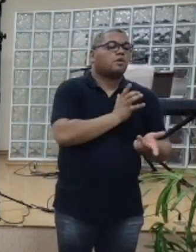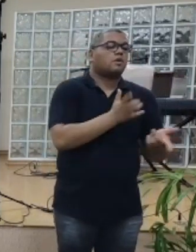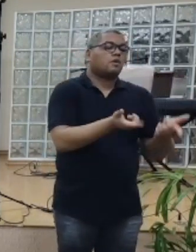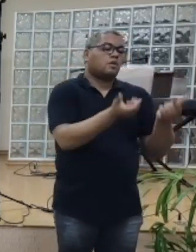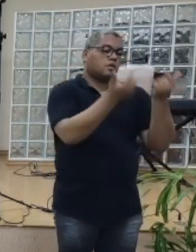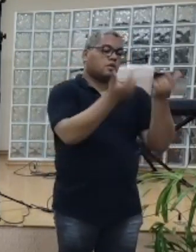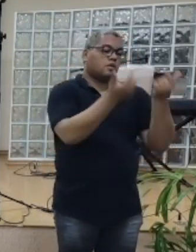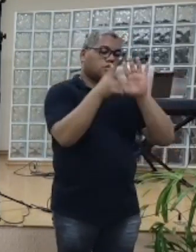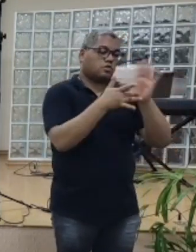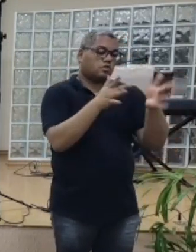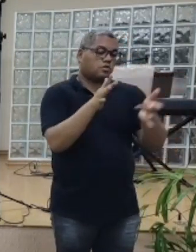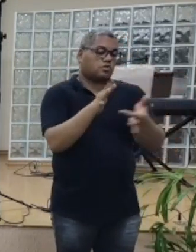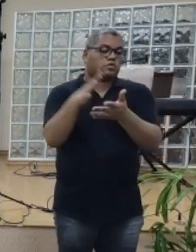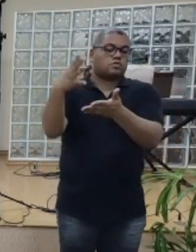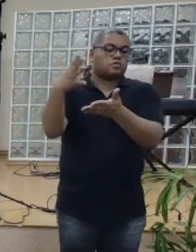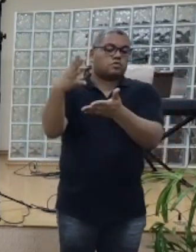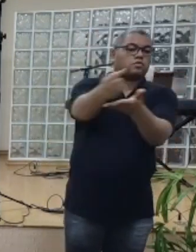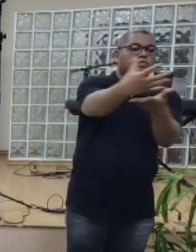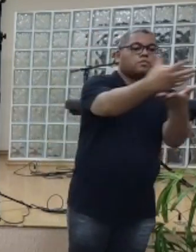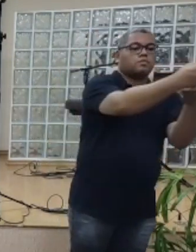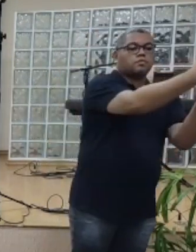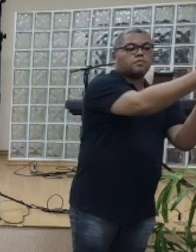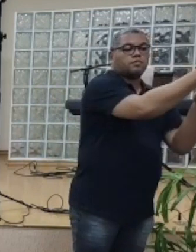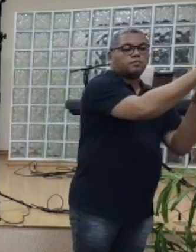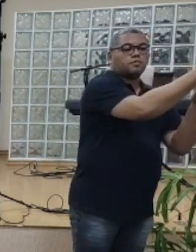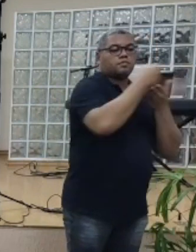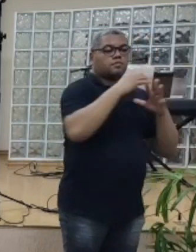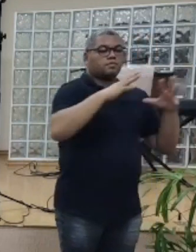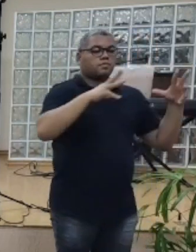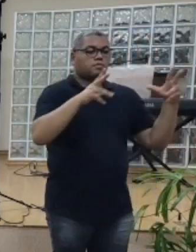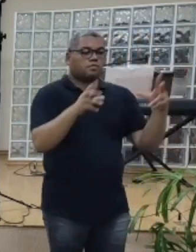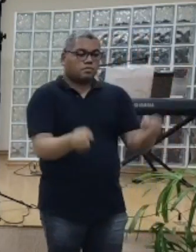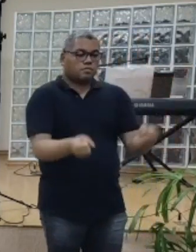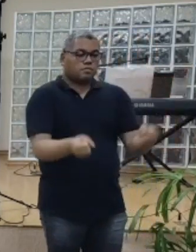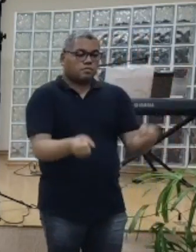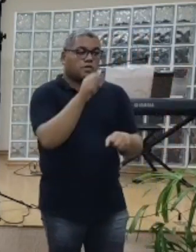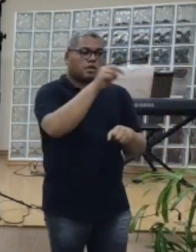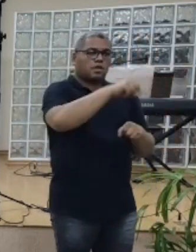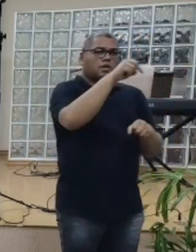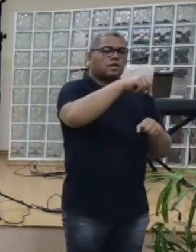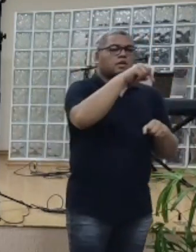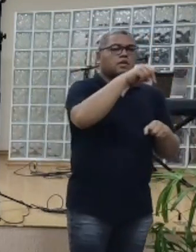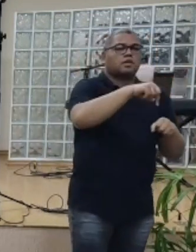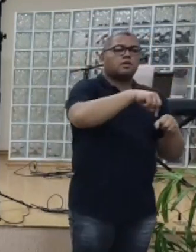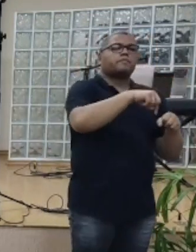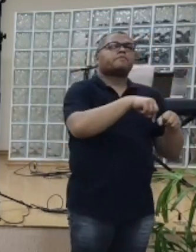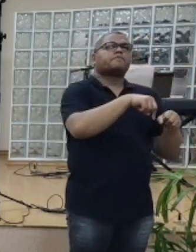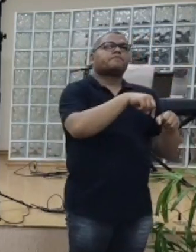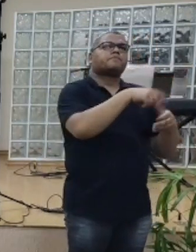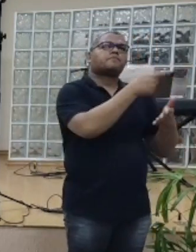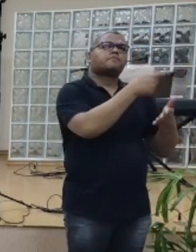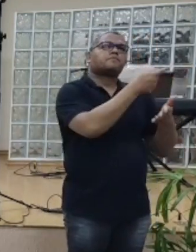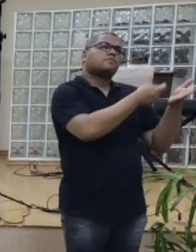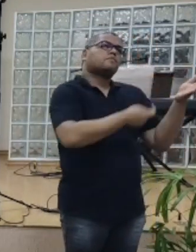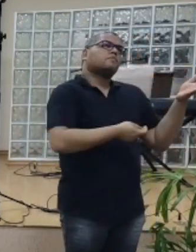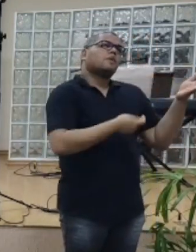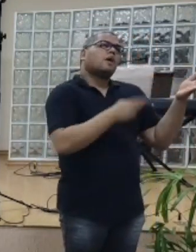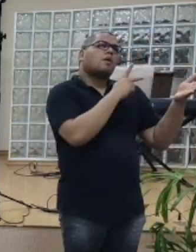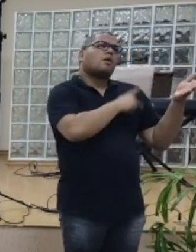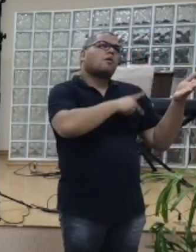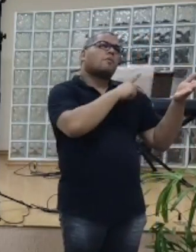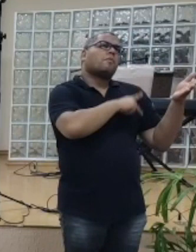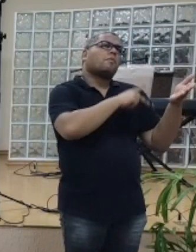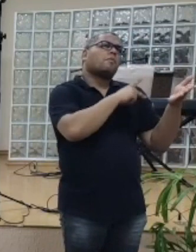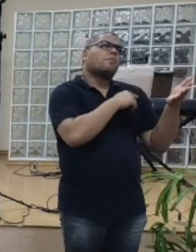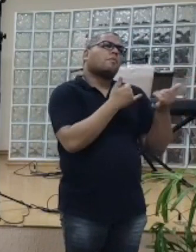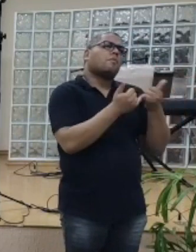esse ponto da carta, Paulo parece, ou está, um